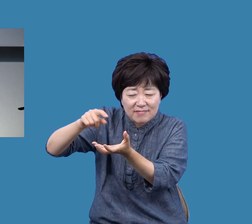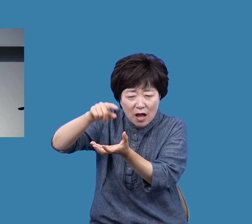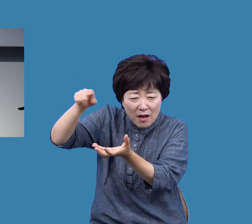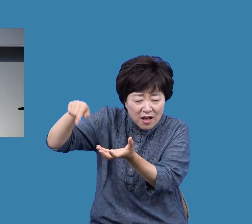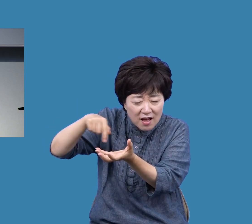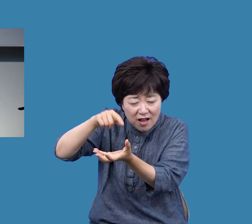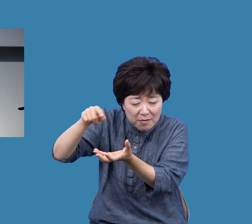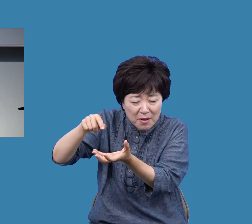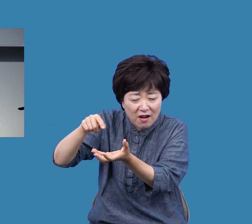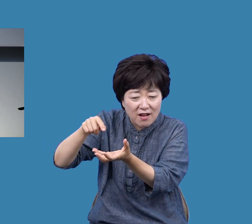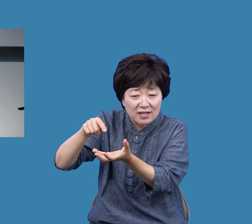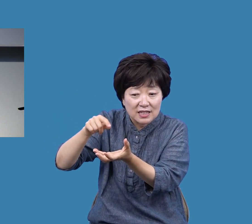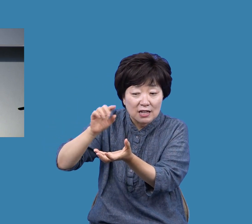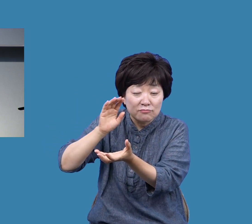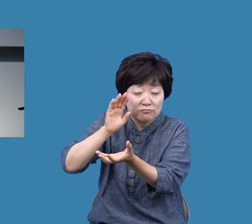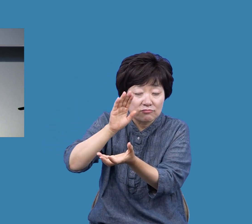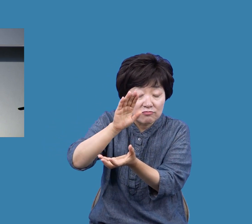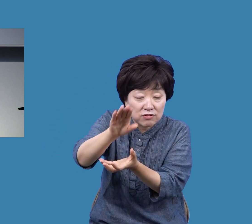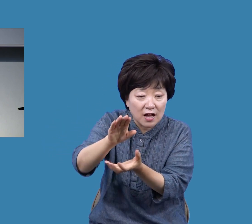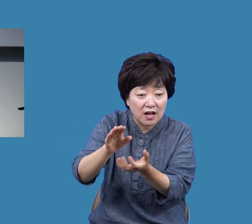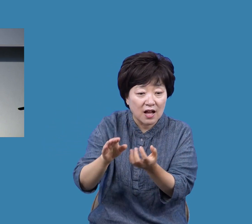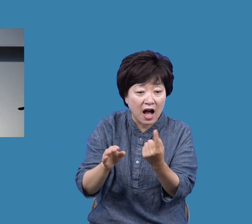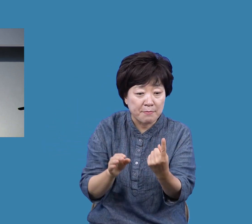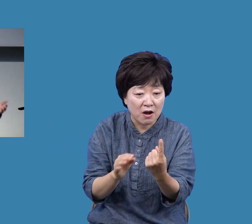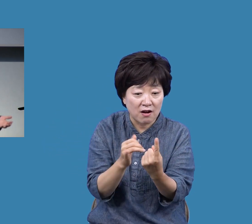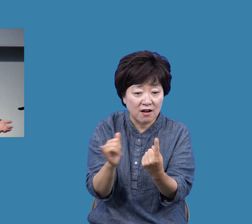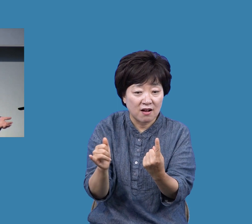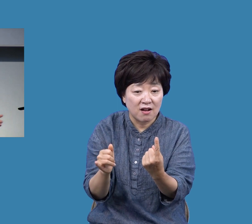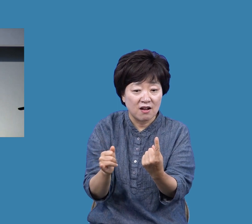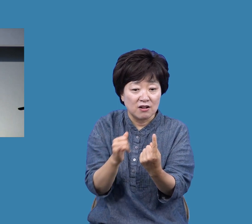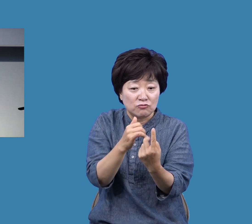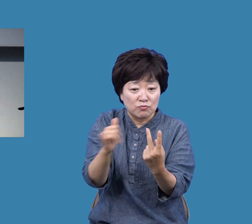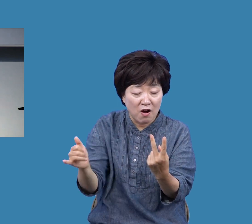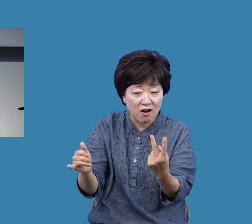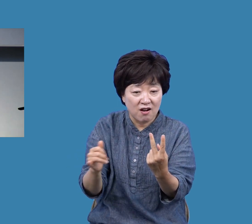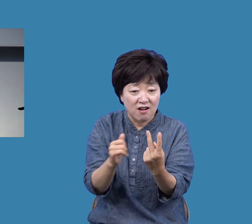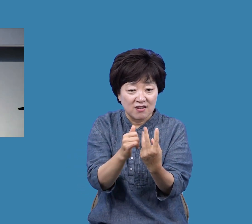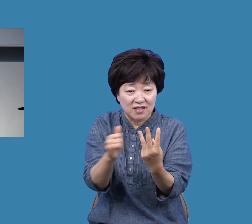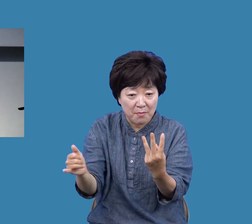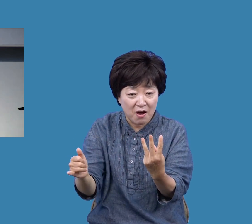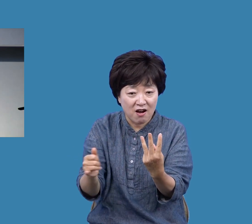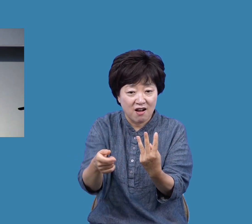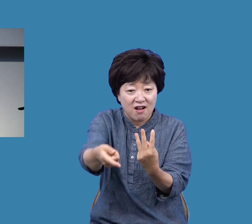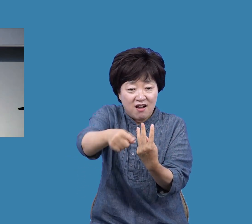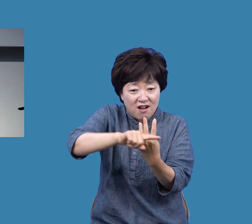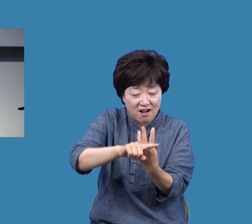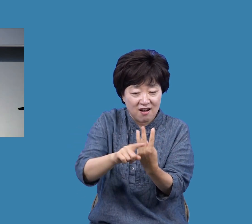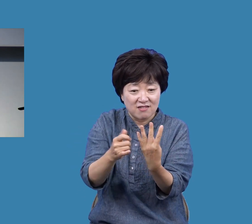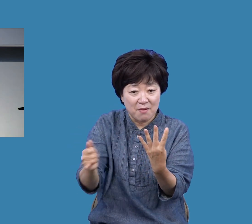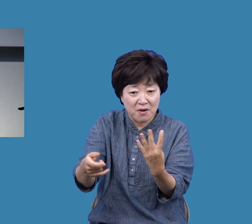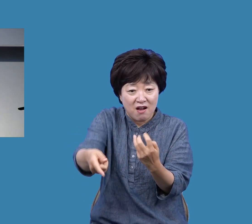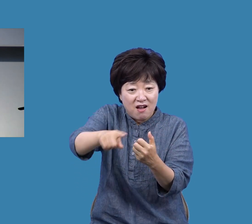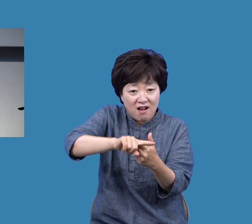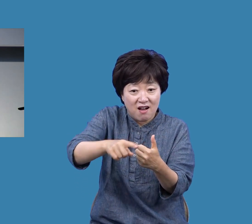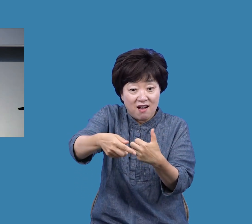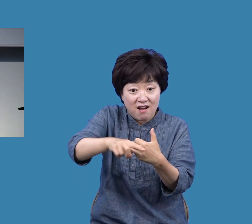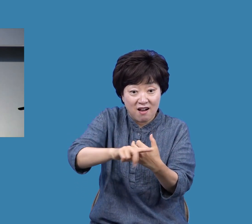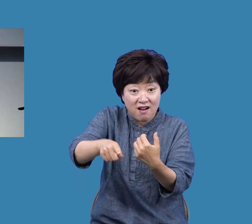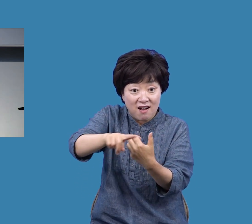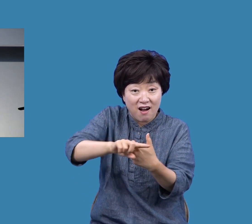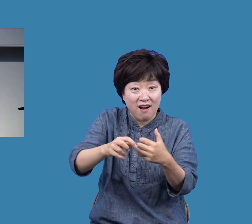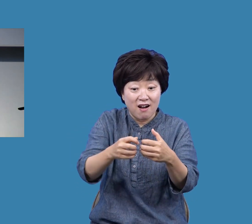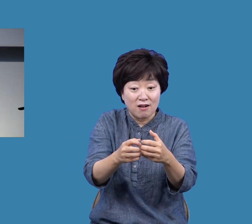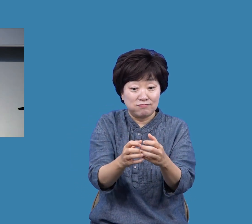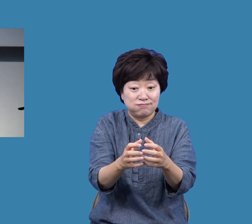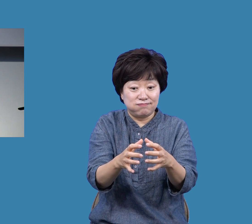작게는 2-3명이 될 수도 있고 크게는 뭐 10명이 될 수도 있고 뭐 아니면 저같이 목회를 하게 되면 더 커질 수도 있고 해가 뭔가 몸이 만들어져야 돼요.